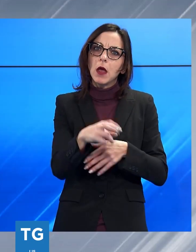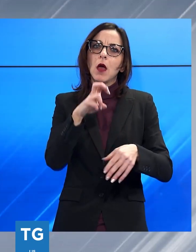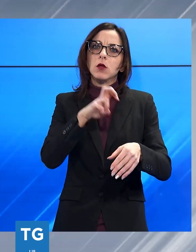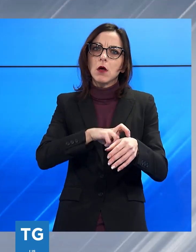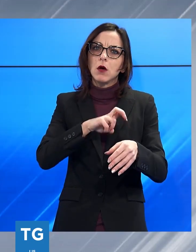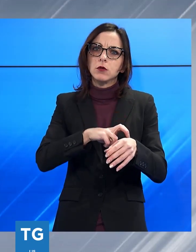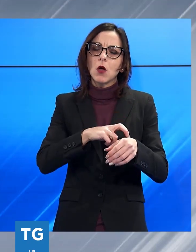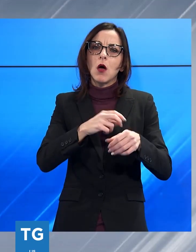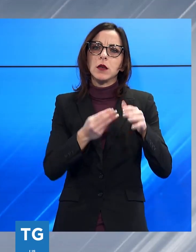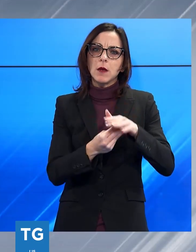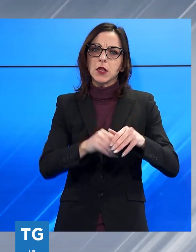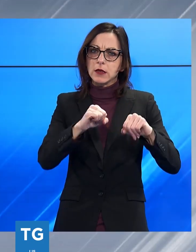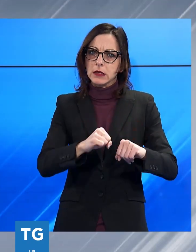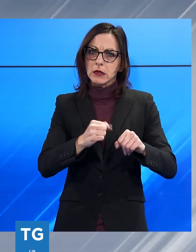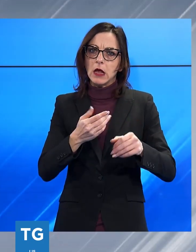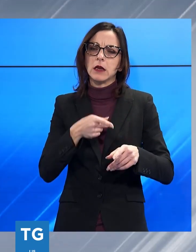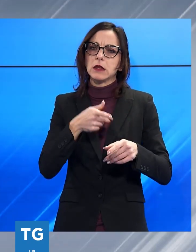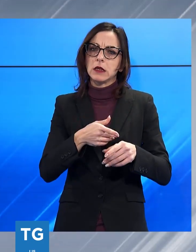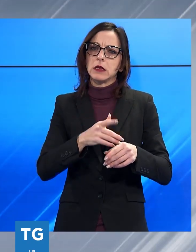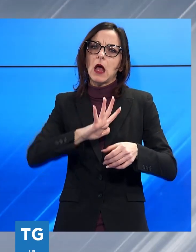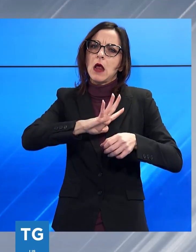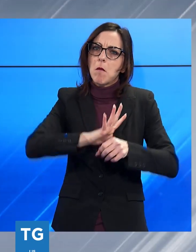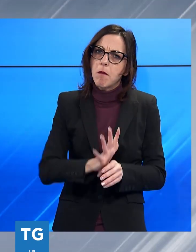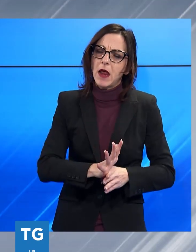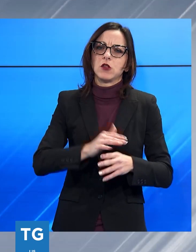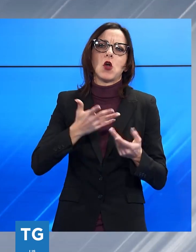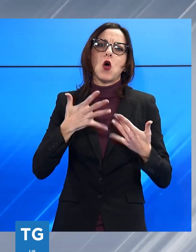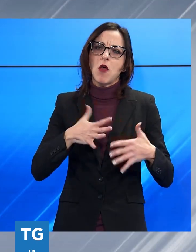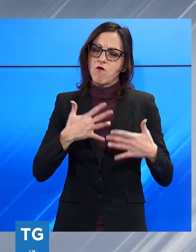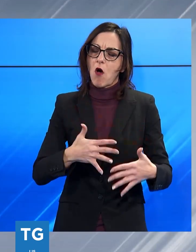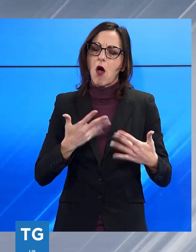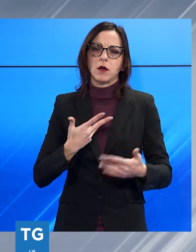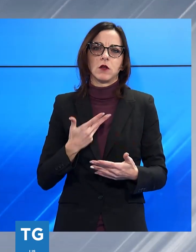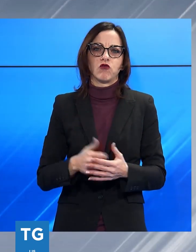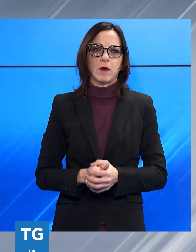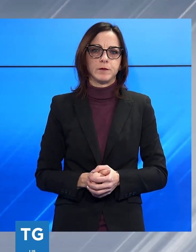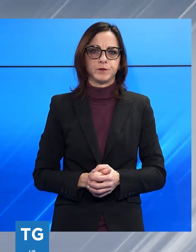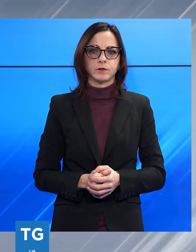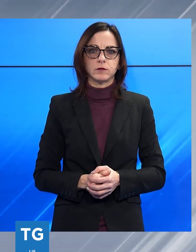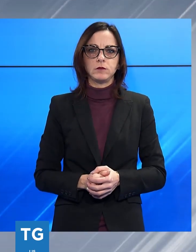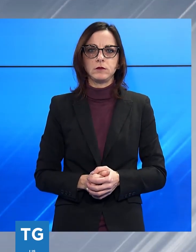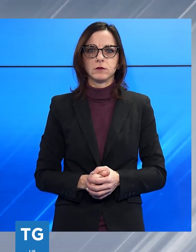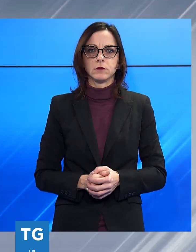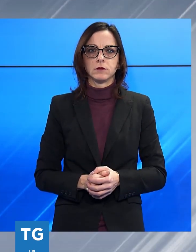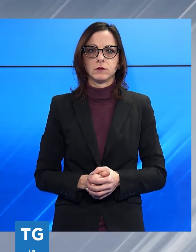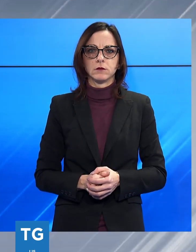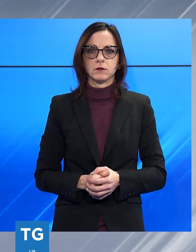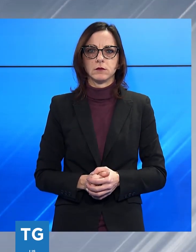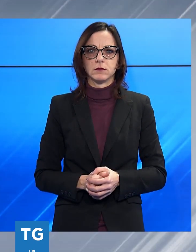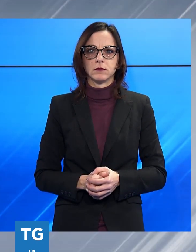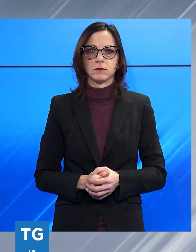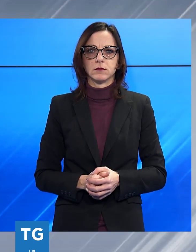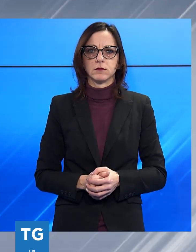comunque sottoposto a forti pressioni qualunque quello sanitario Ecco abbiamo voluto trovare come dire un momento di